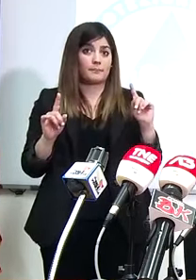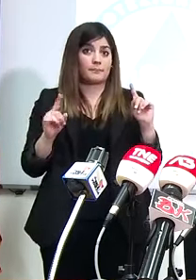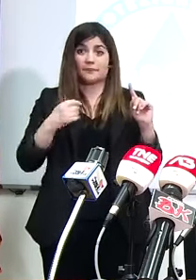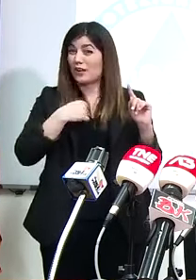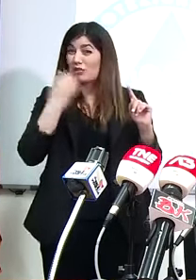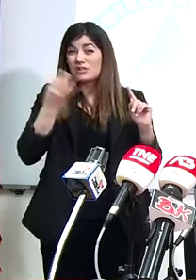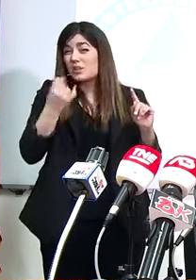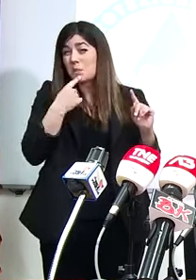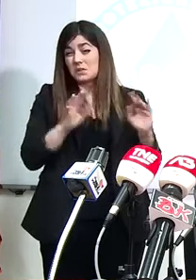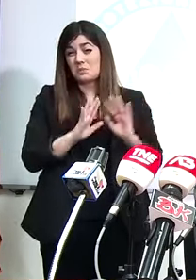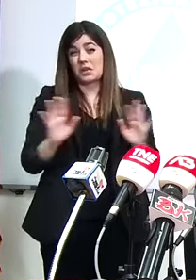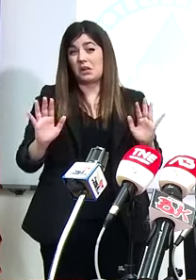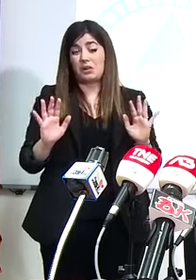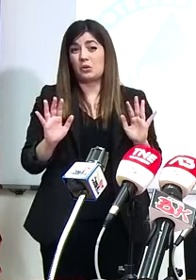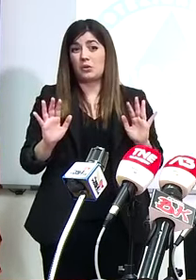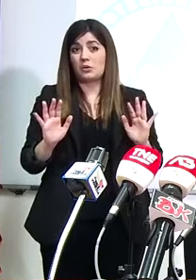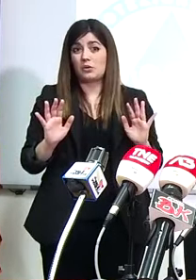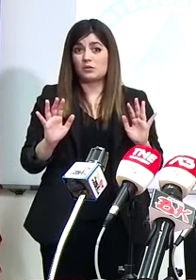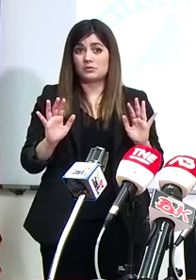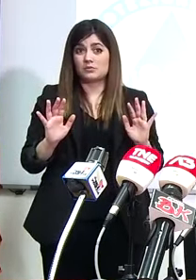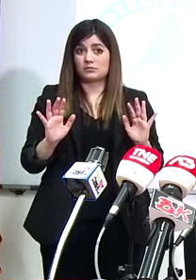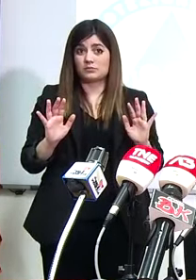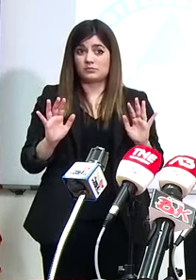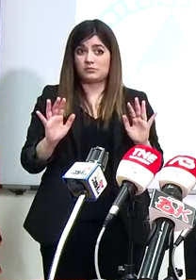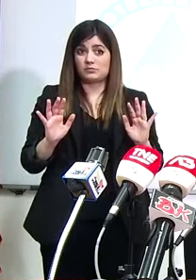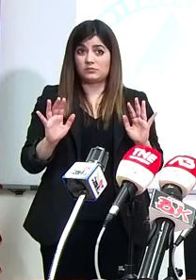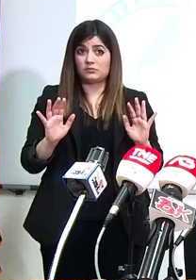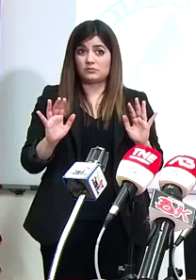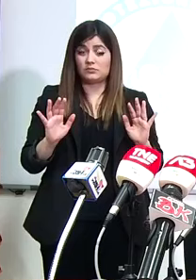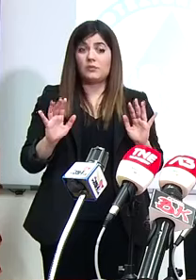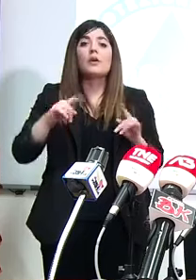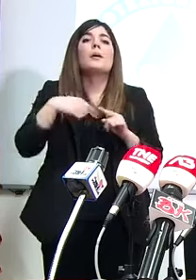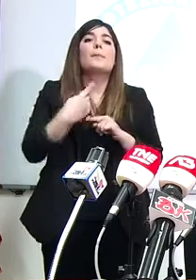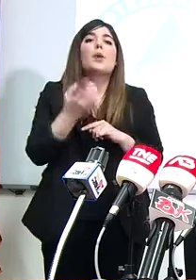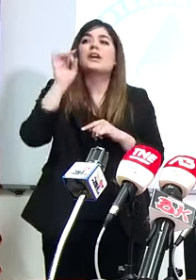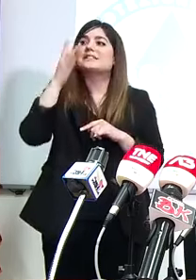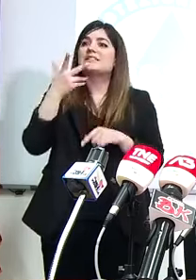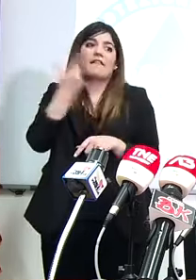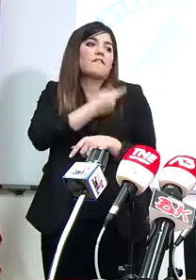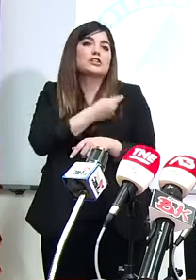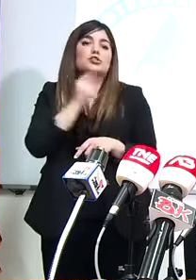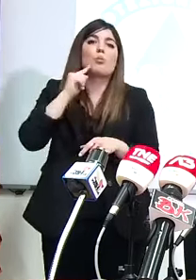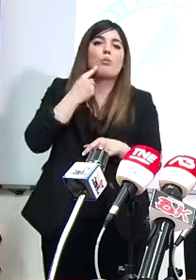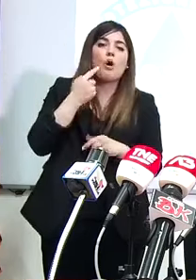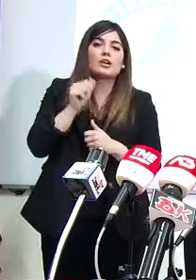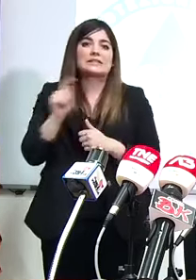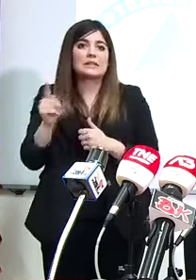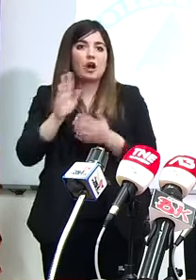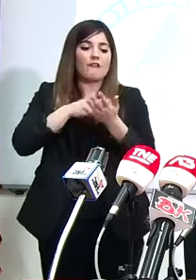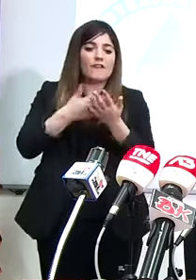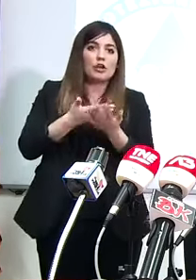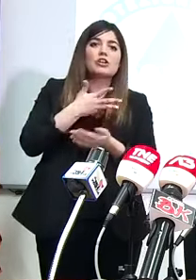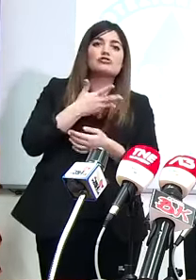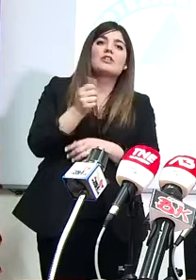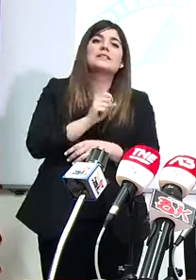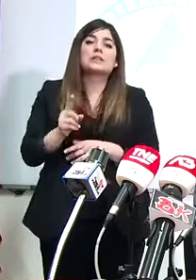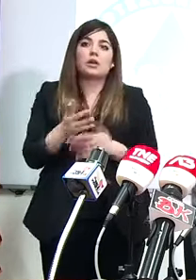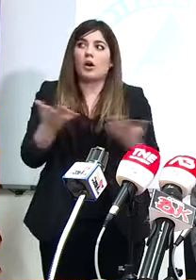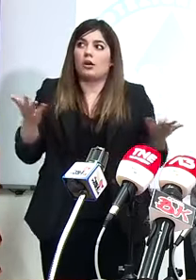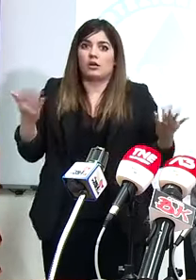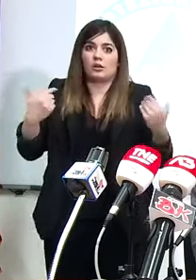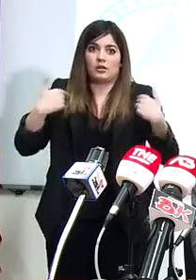quante volte vi ho detto se acqua distillata wasson bacini ce lo dirà chi chi è preposto dissero di certo non noi come